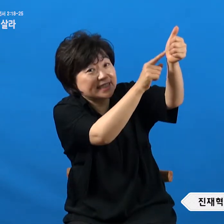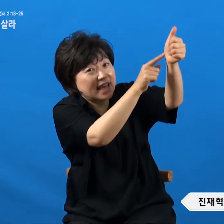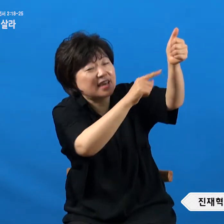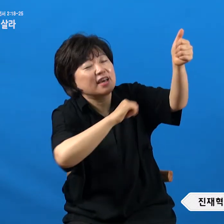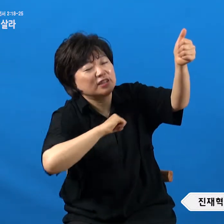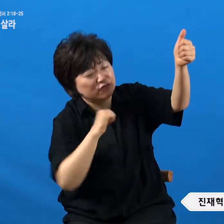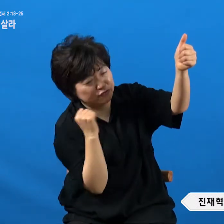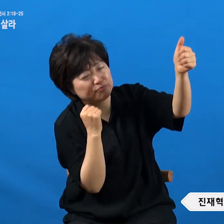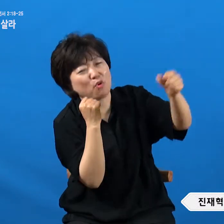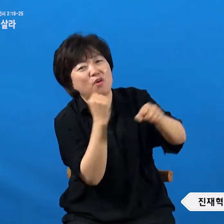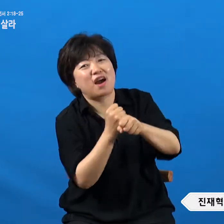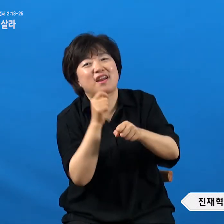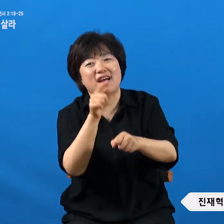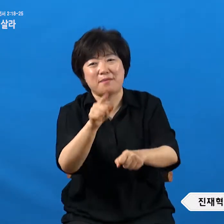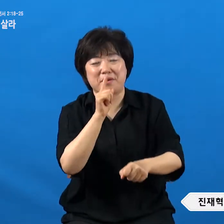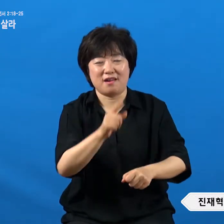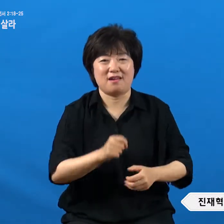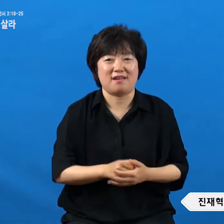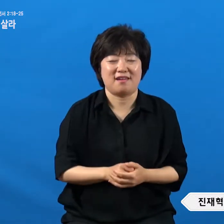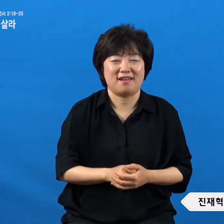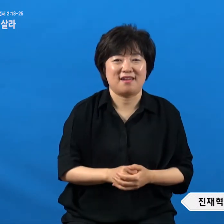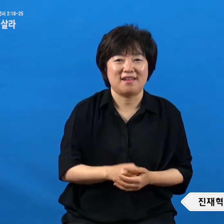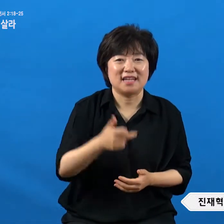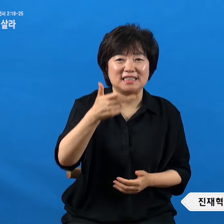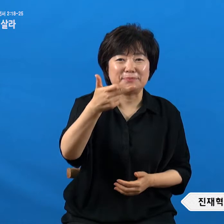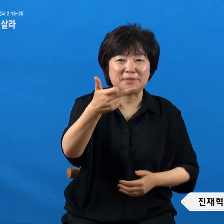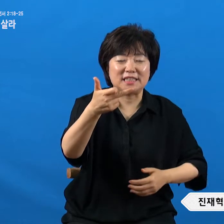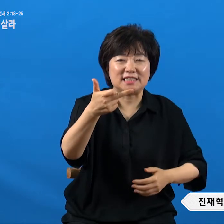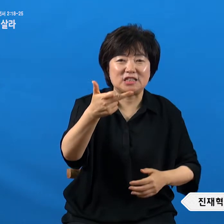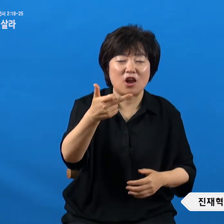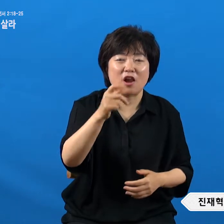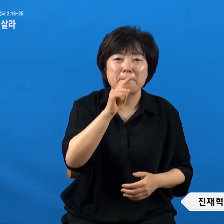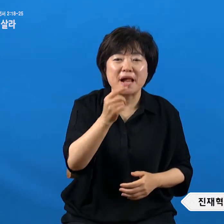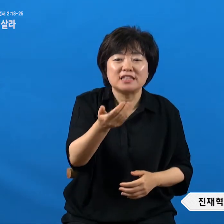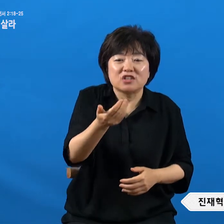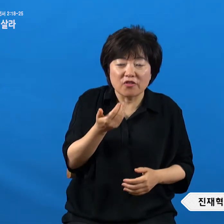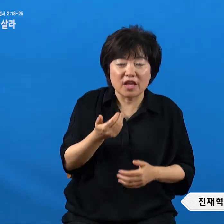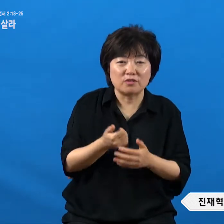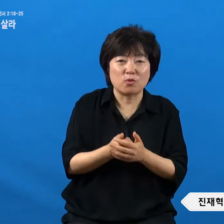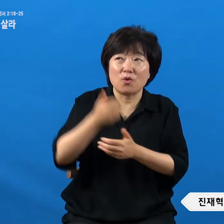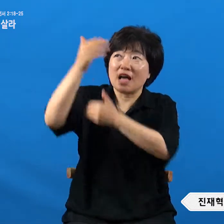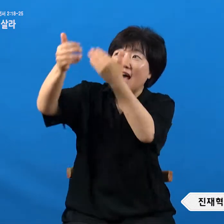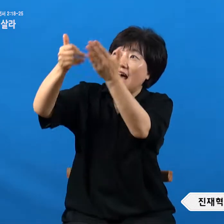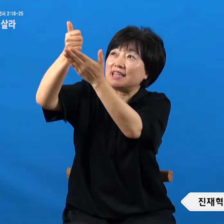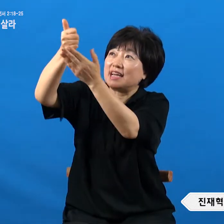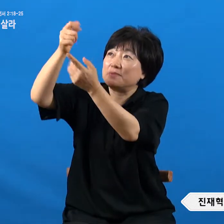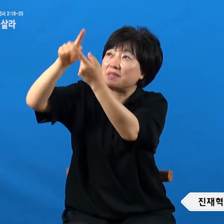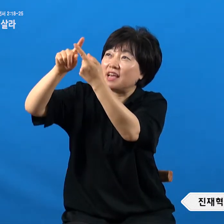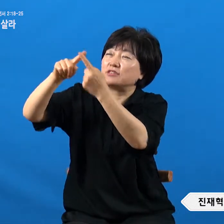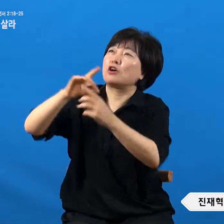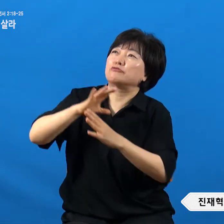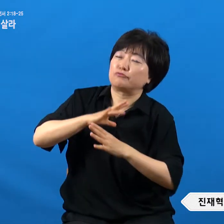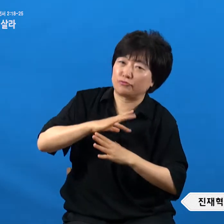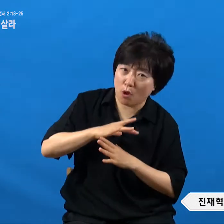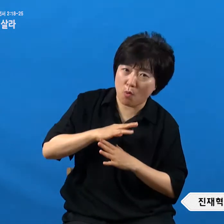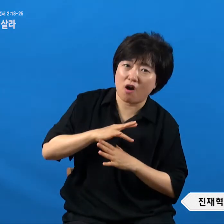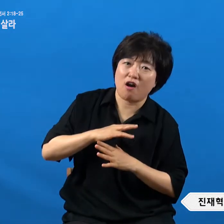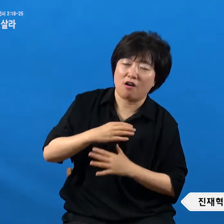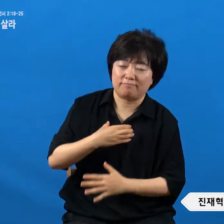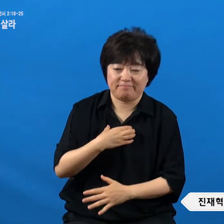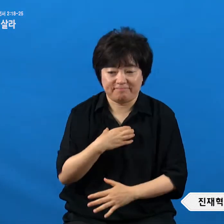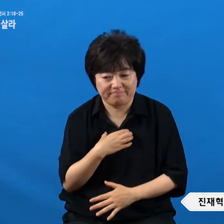순복하라 라고 말씀하고 있음을 봅니다. 17절 바로 전에도 하나님을 두려워하라고 말합니다.